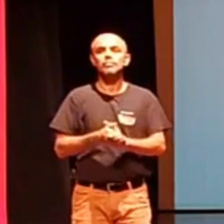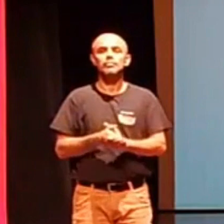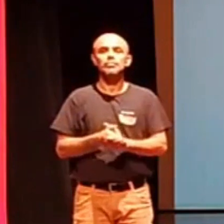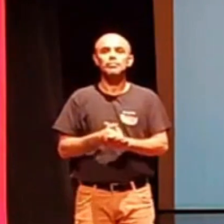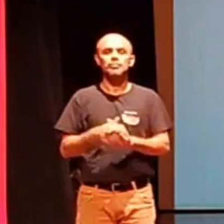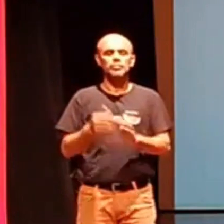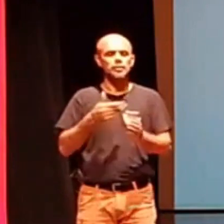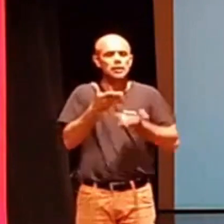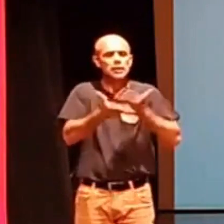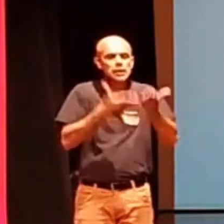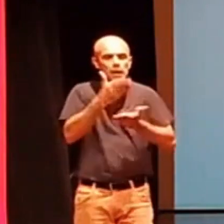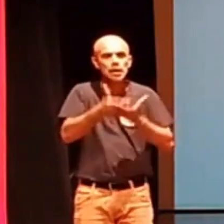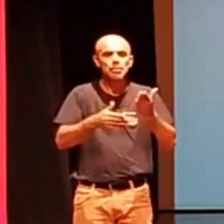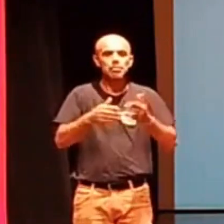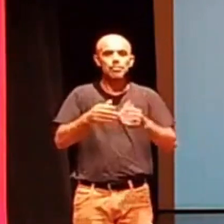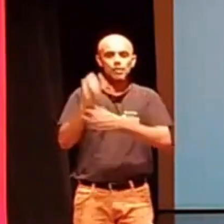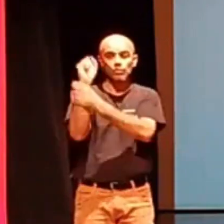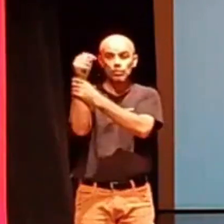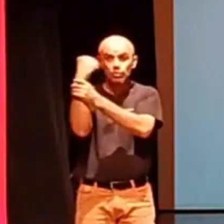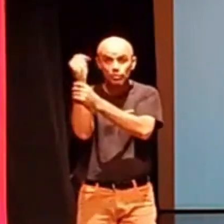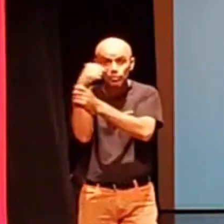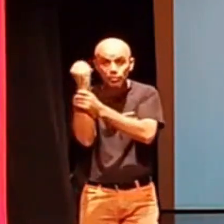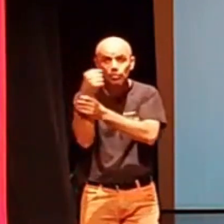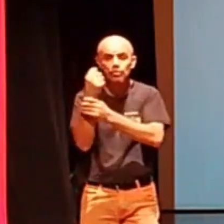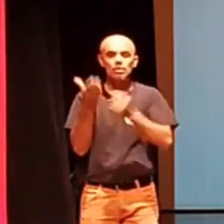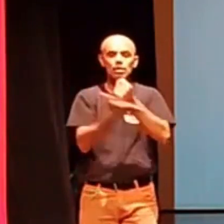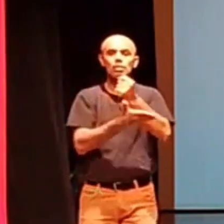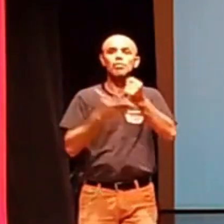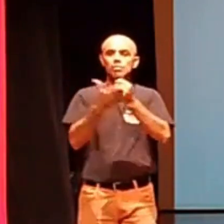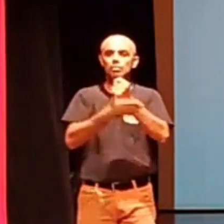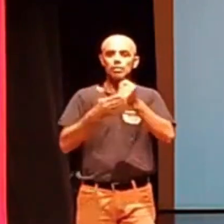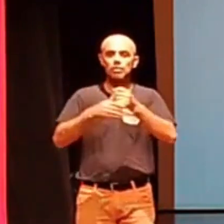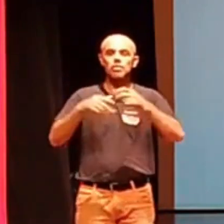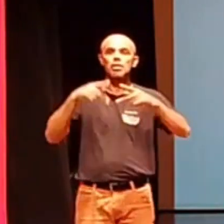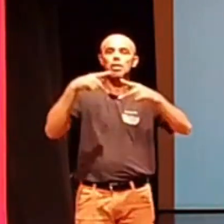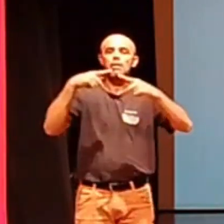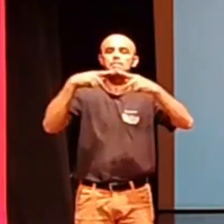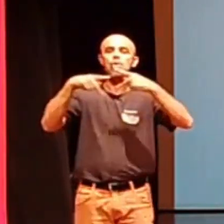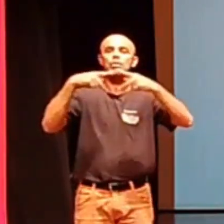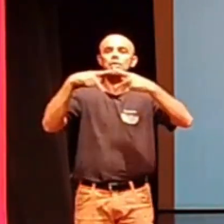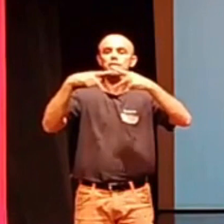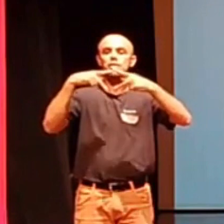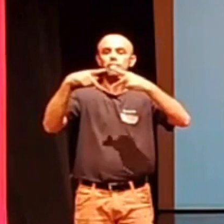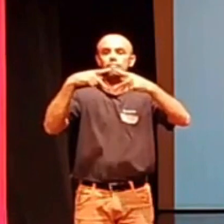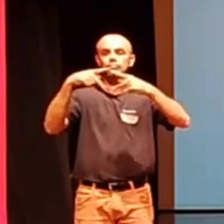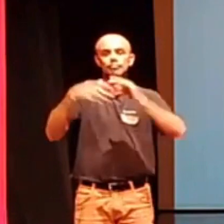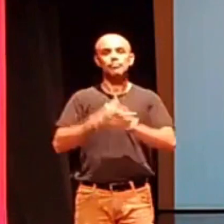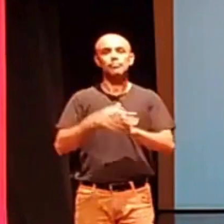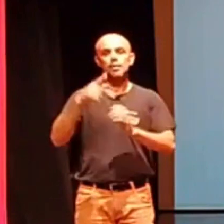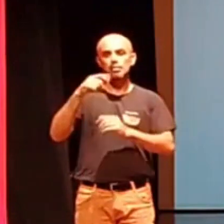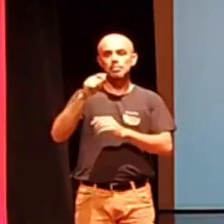um trabalho de uma fisioterapeuta que ela realizou na Unidade Básica de Paulínia, onde ela utilizou